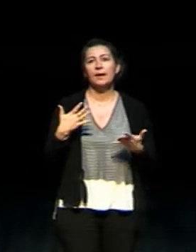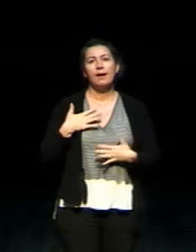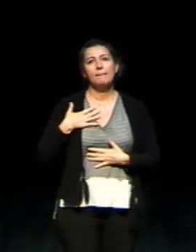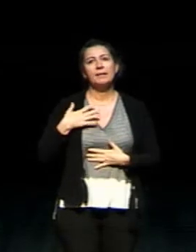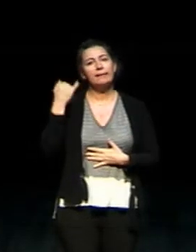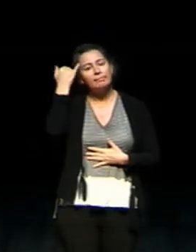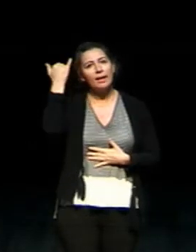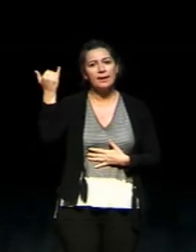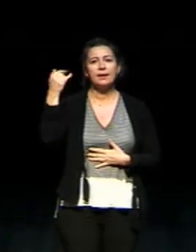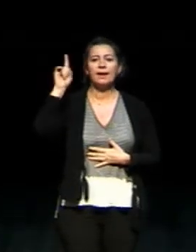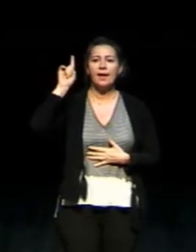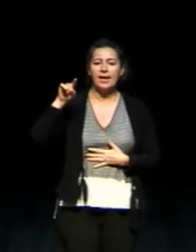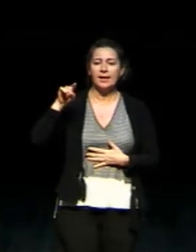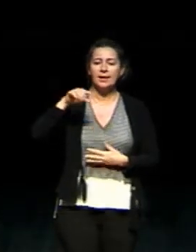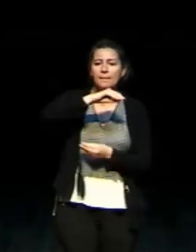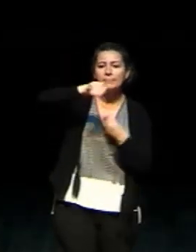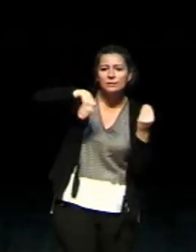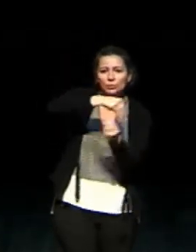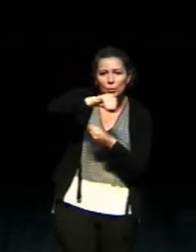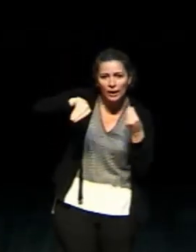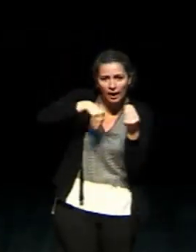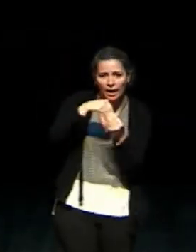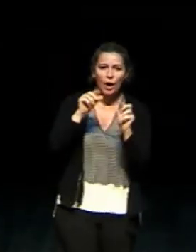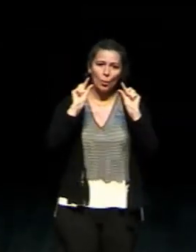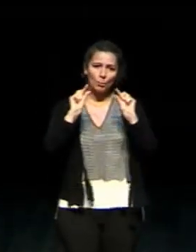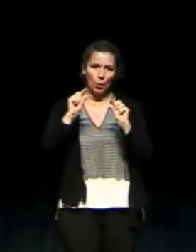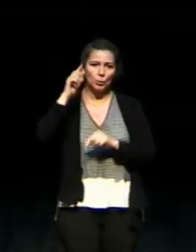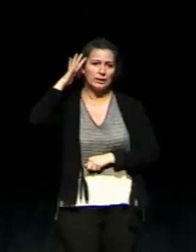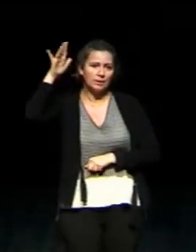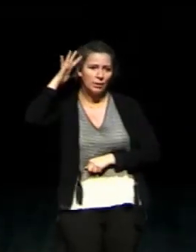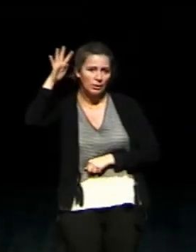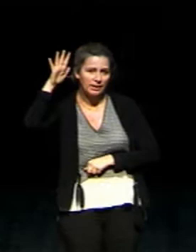Então, como vai ser o nosso caminho de discutir esses temas? Eu vou falar um pouco